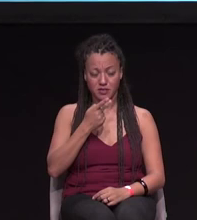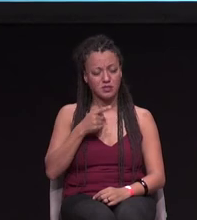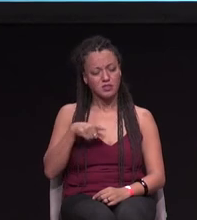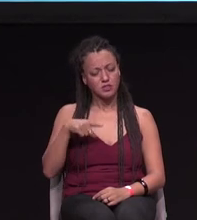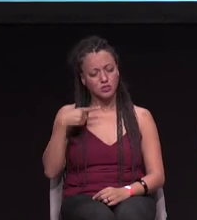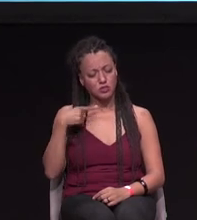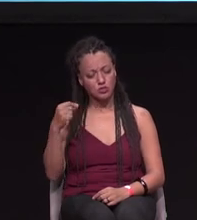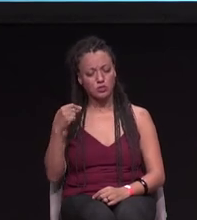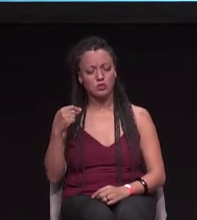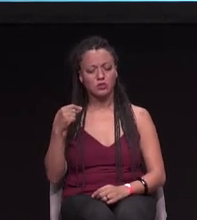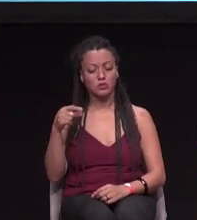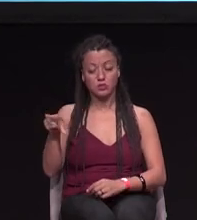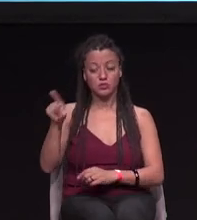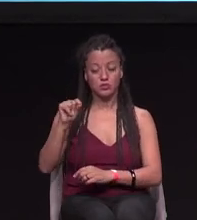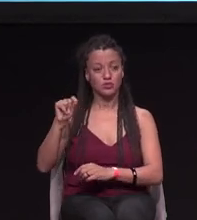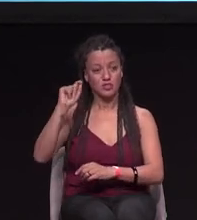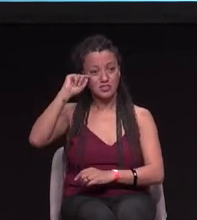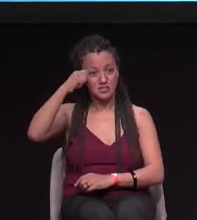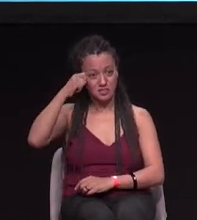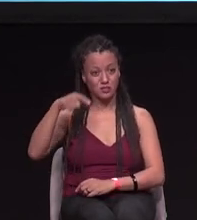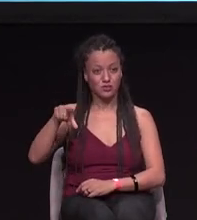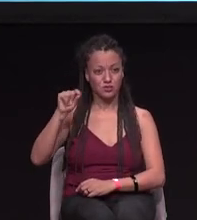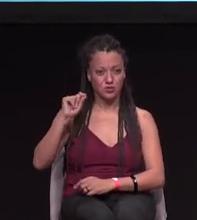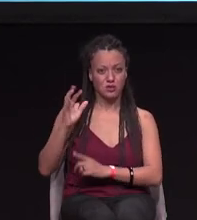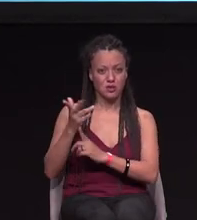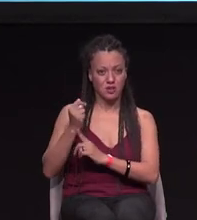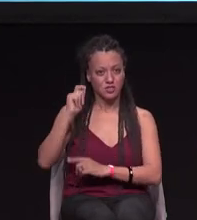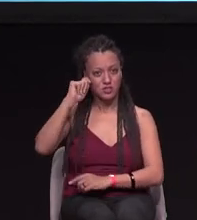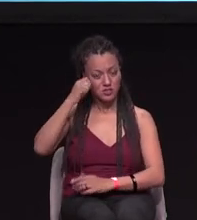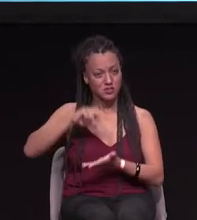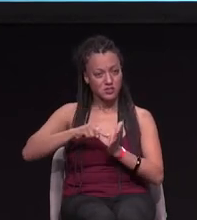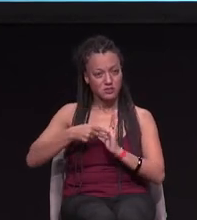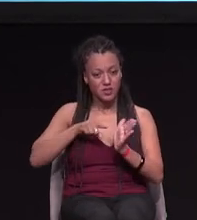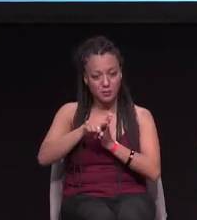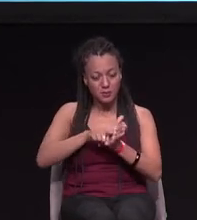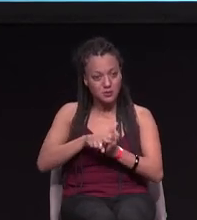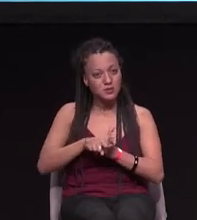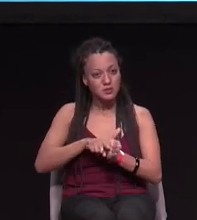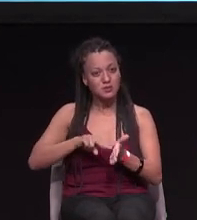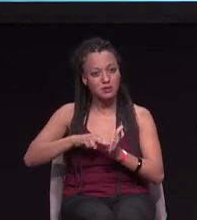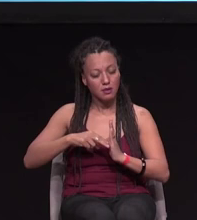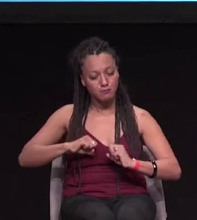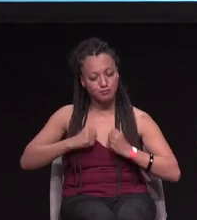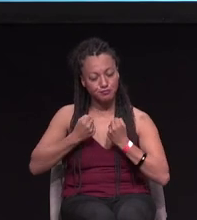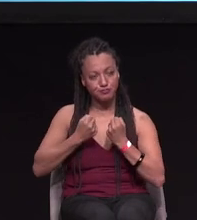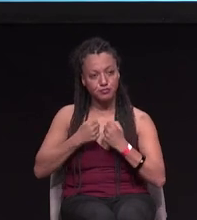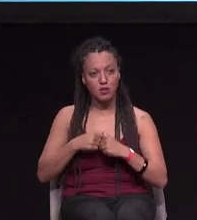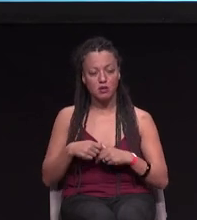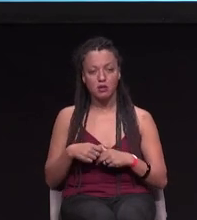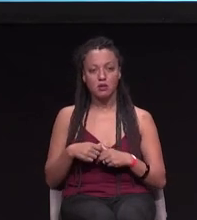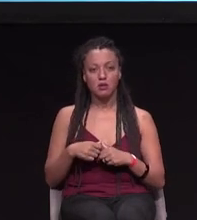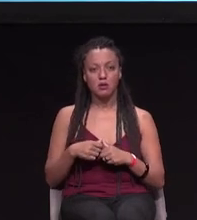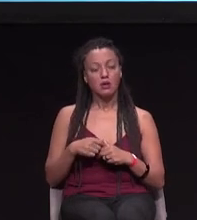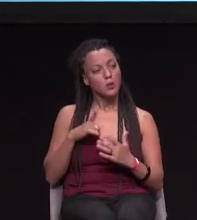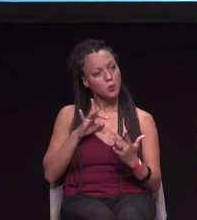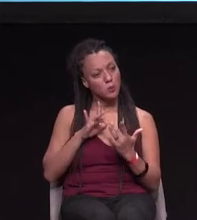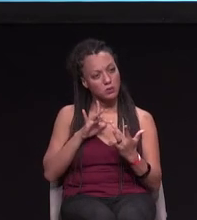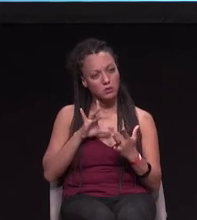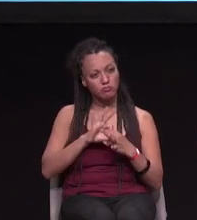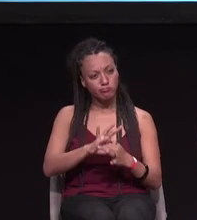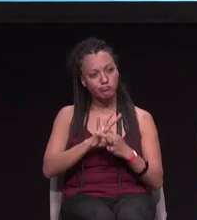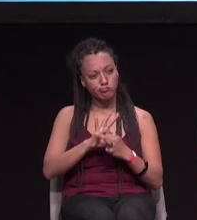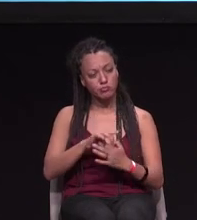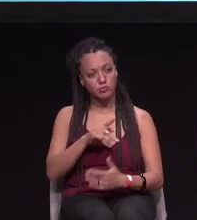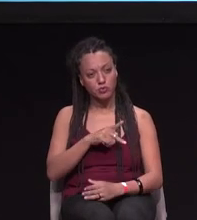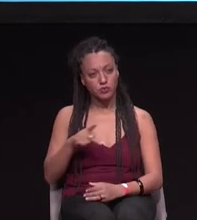negro com uma pesquisa sua pesquisa engajada então a gente vive com um um contato bem próximo com o